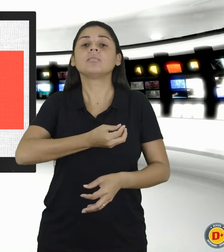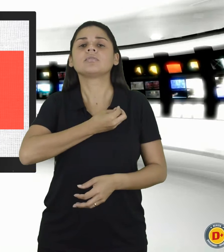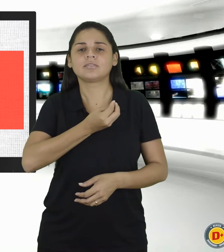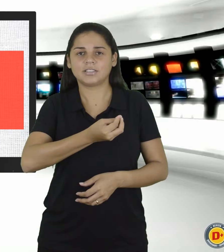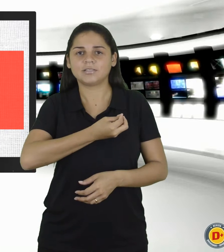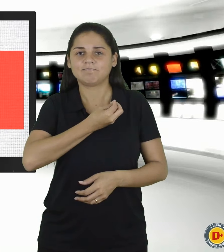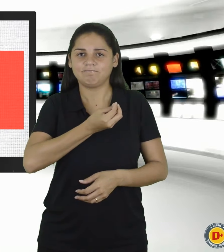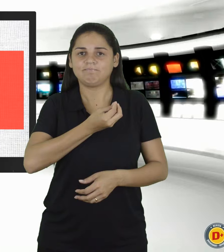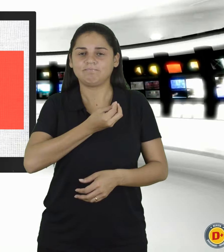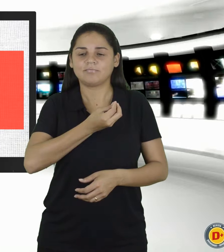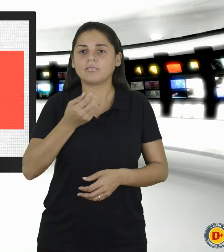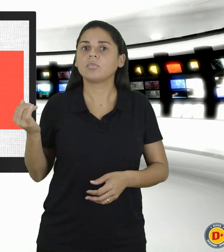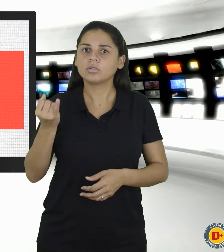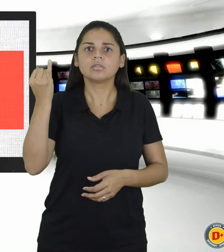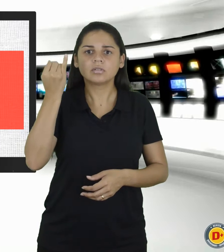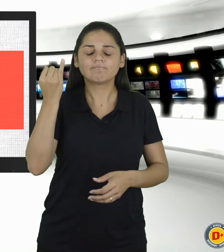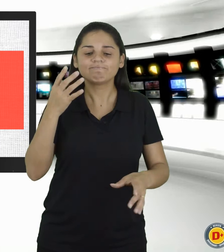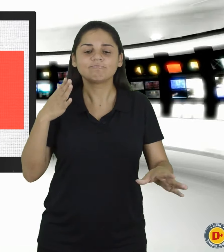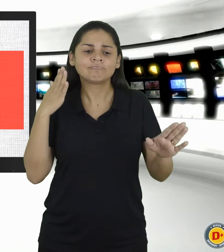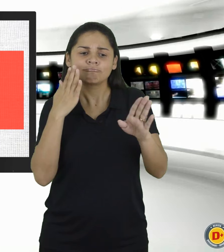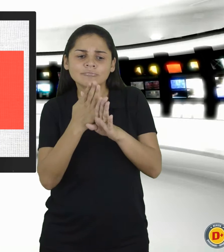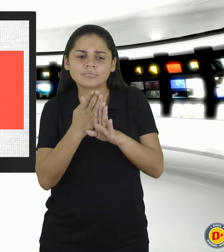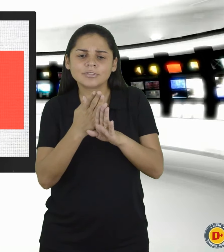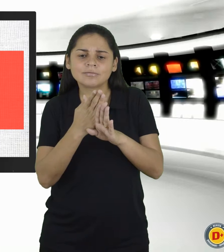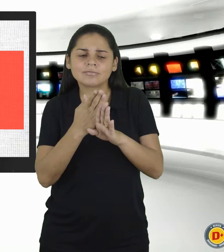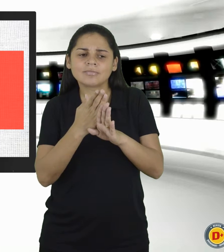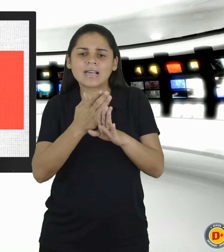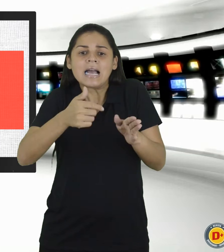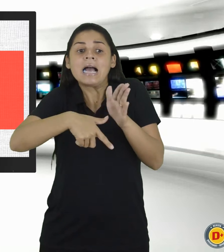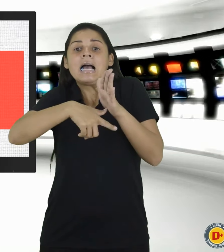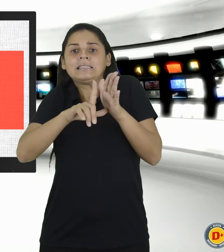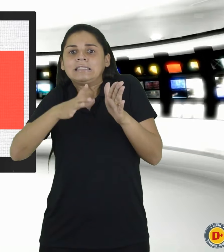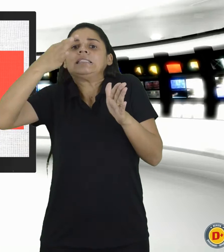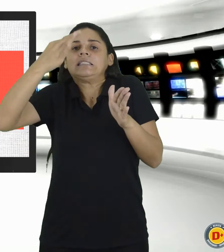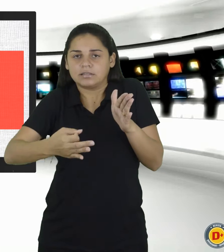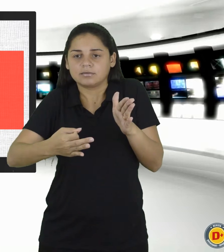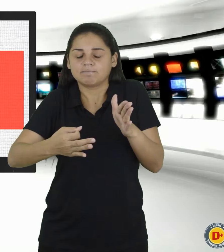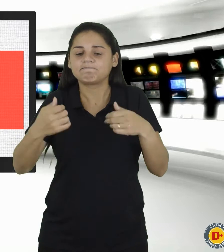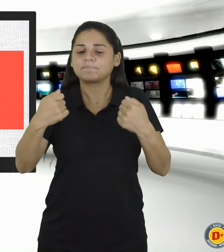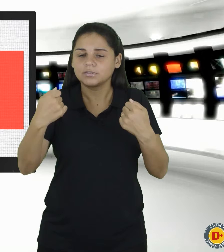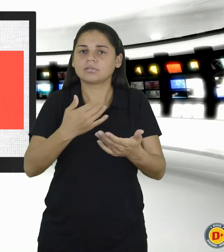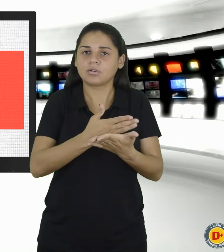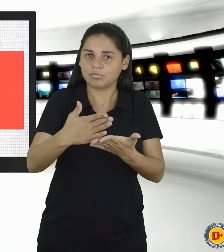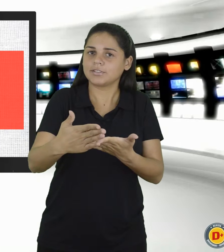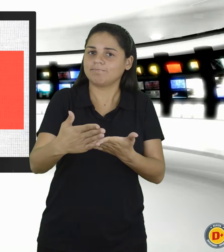a criança tenha muito mais chances de uma qualidade de vida mais satisfatória. Em contrapartida, o atraso no